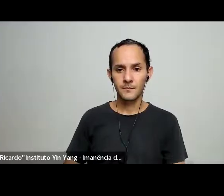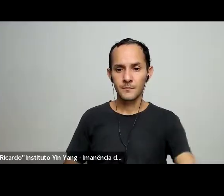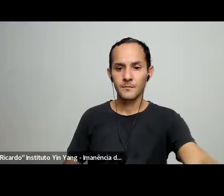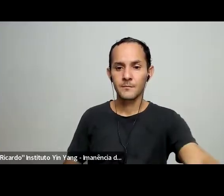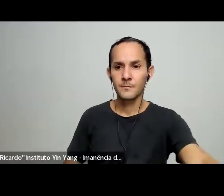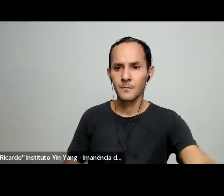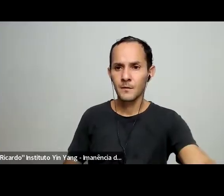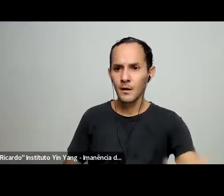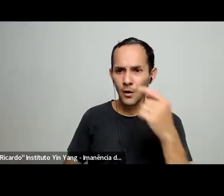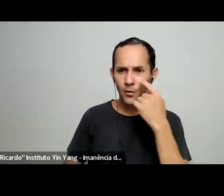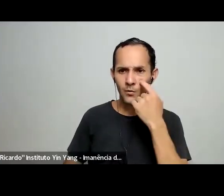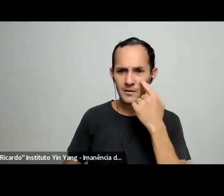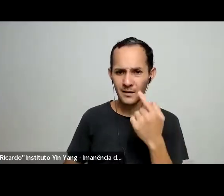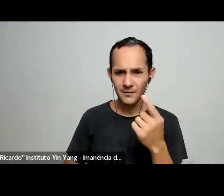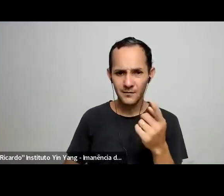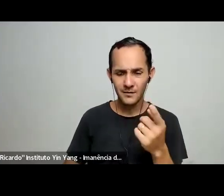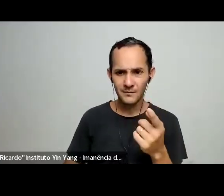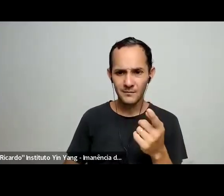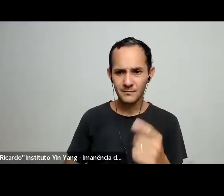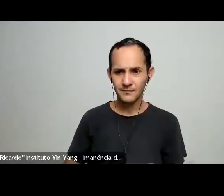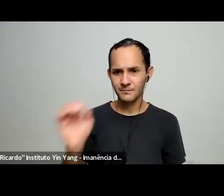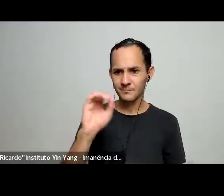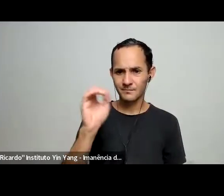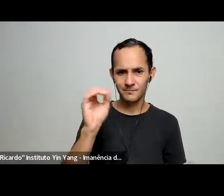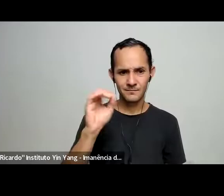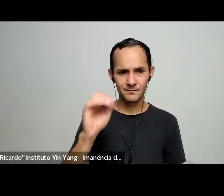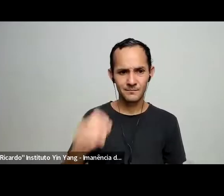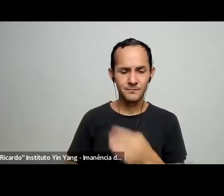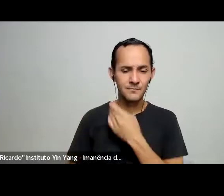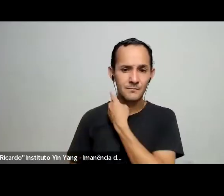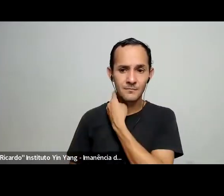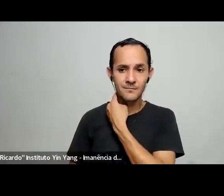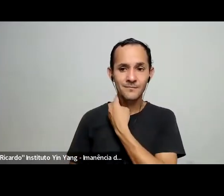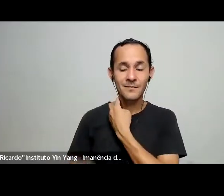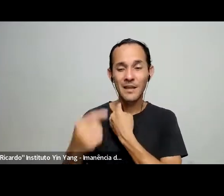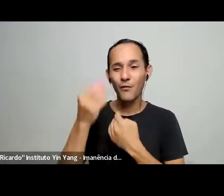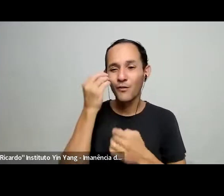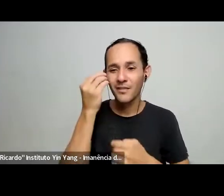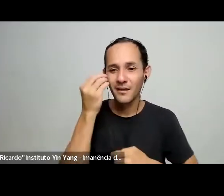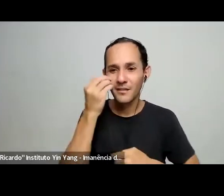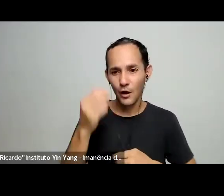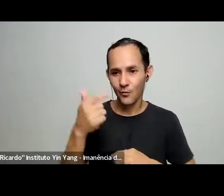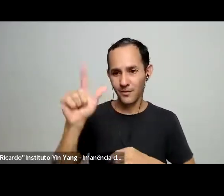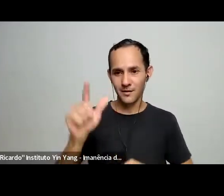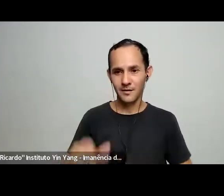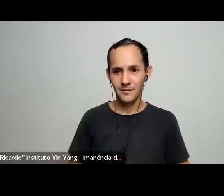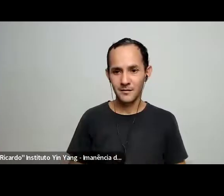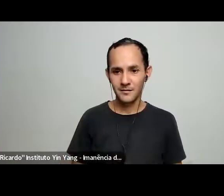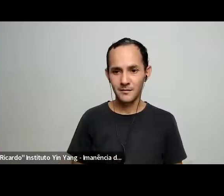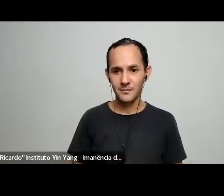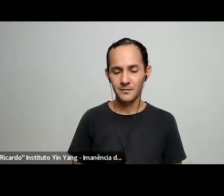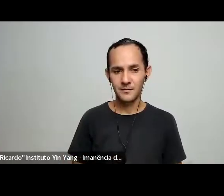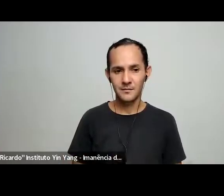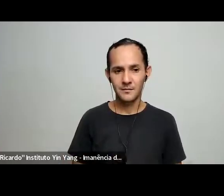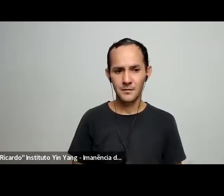Vocês conseguem ver? Não? Não, Vânia, não. Não. Então eu vou tentar essa aqui.